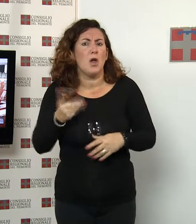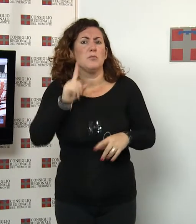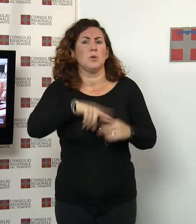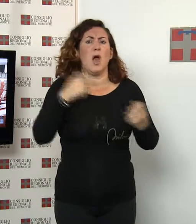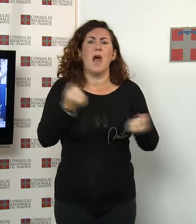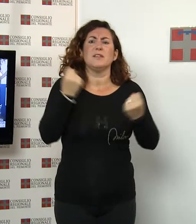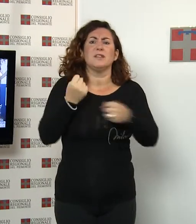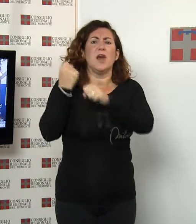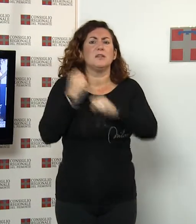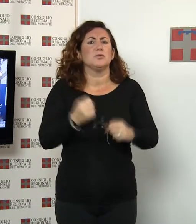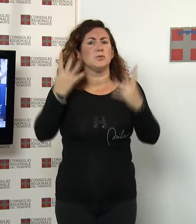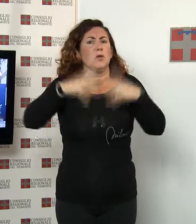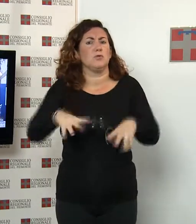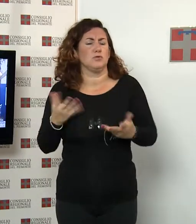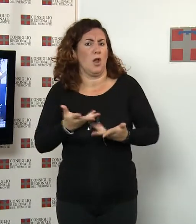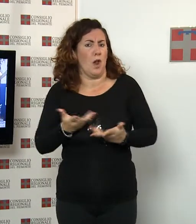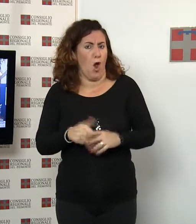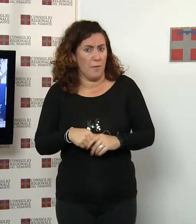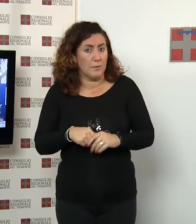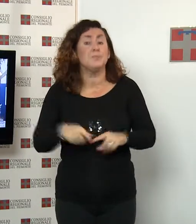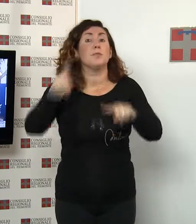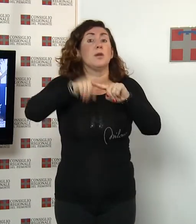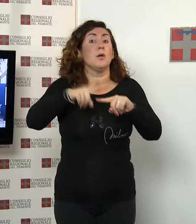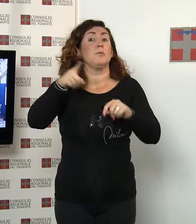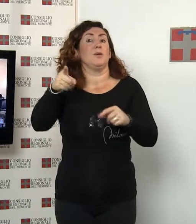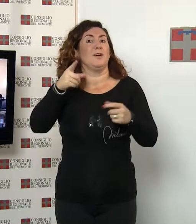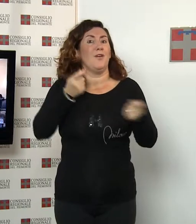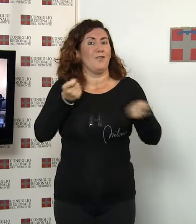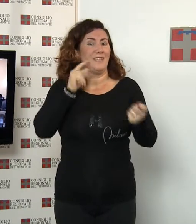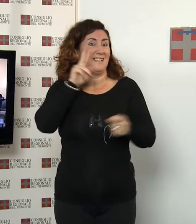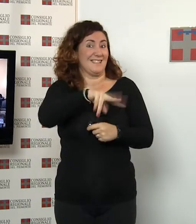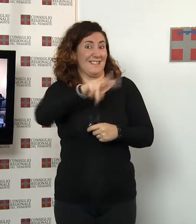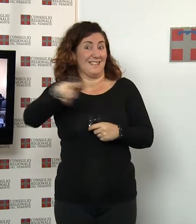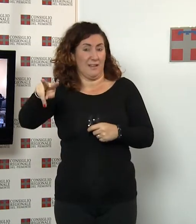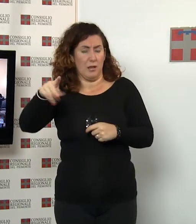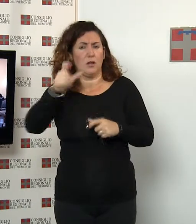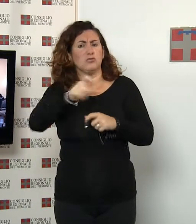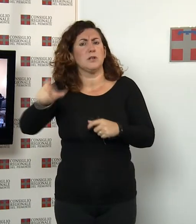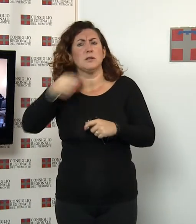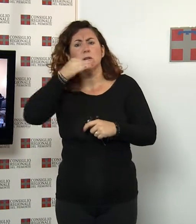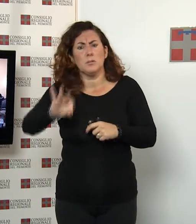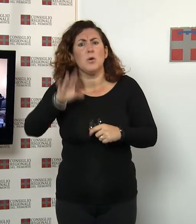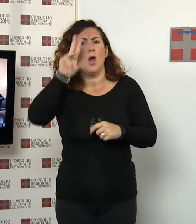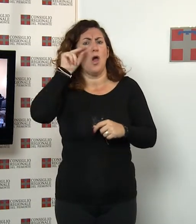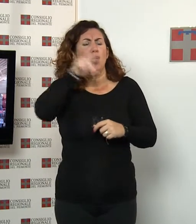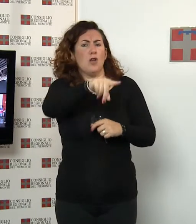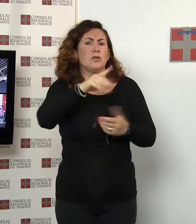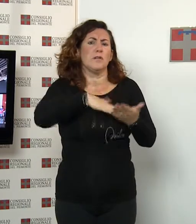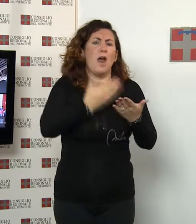istituzionali inoltre nella visita guidata i cittadini conosceranno la storia il valore artistico di palazzo lascaris edificio